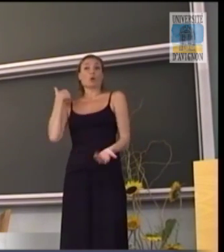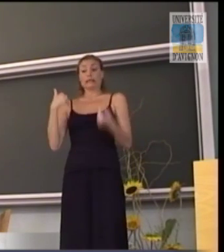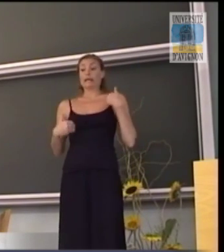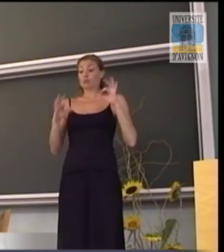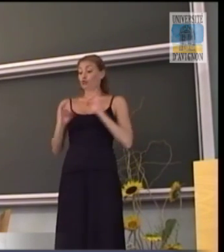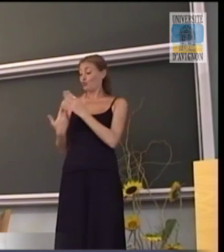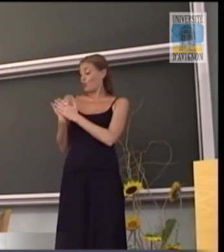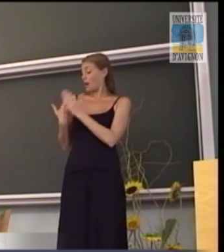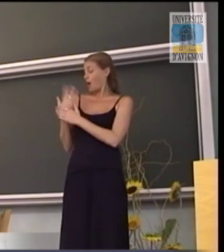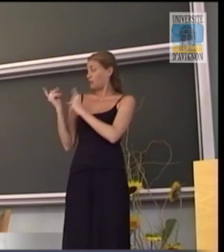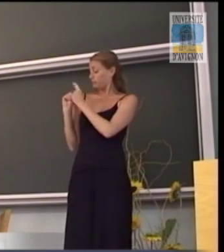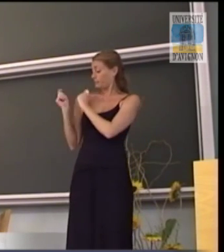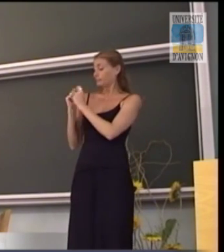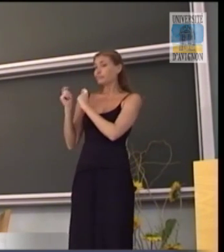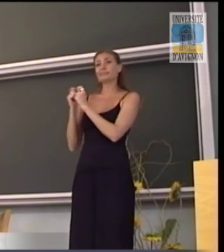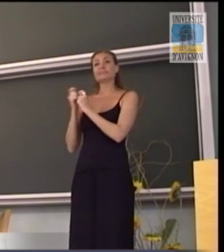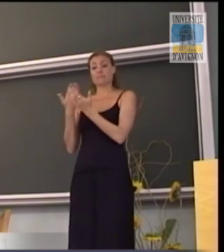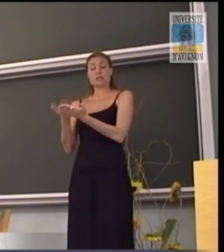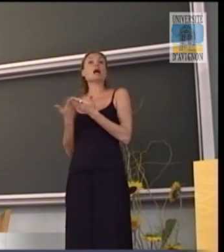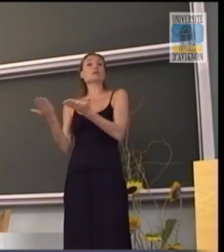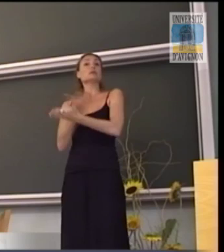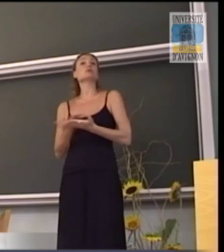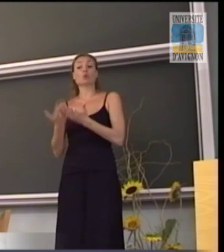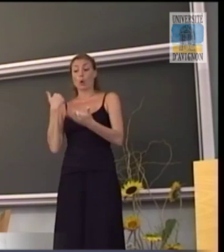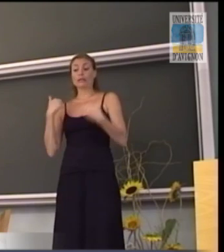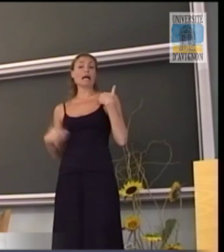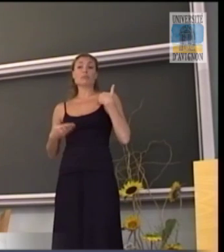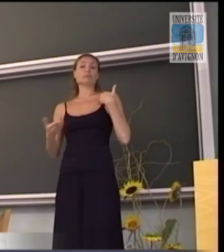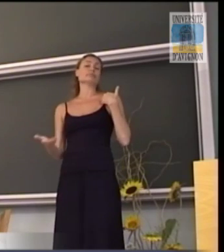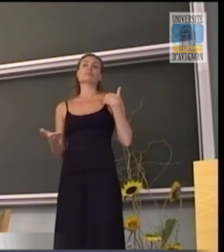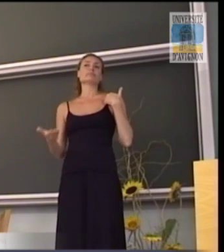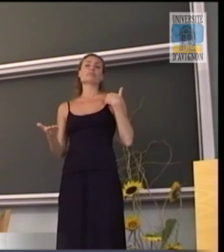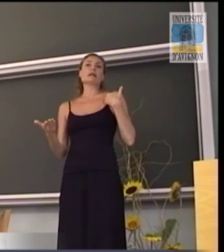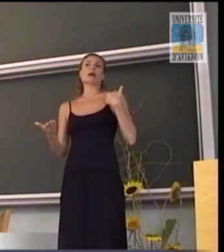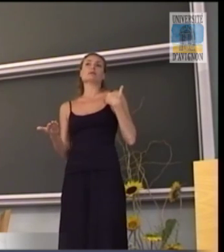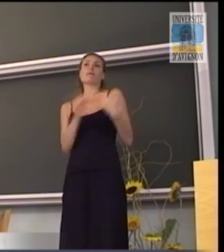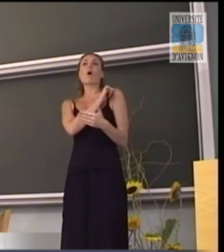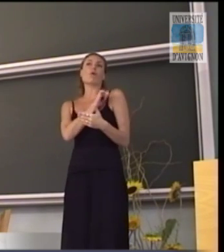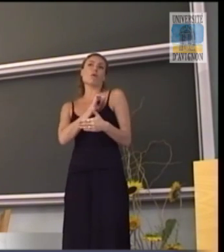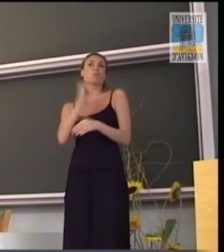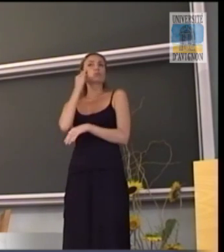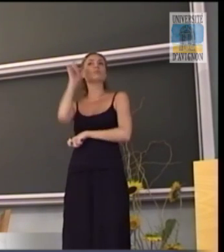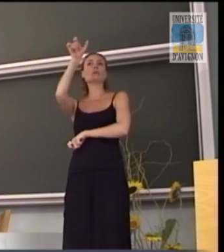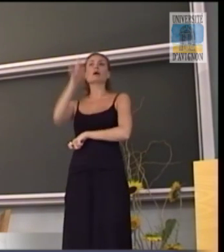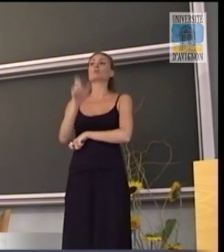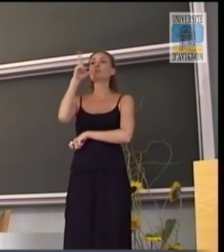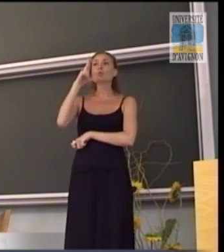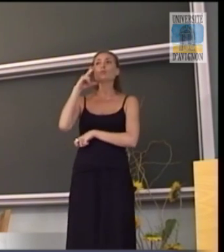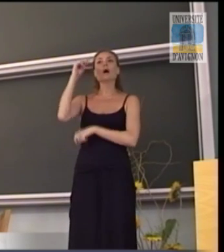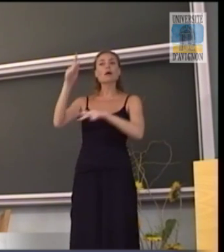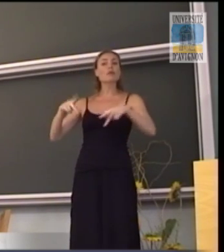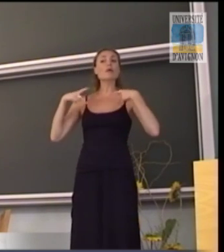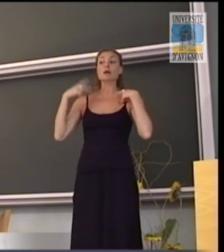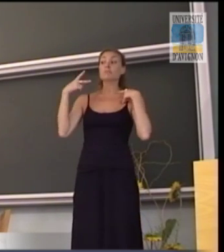qui moi me semble essentiel, le handicap est ce point extrême de la vie d'un être humain qui ne peut